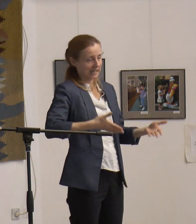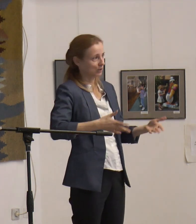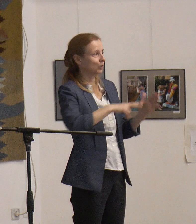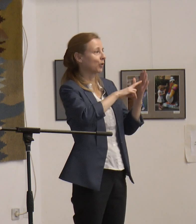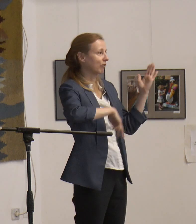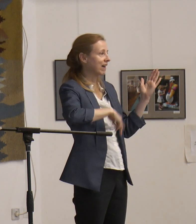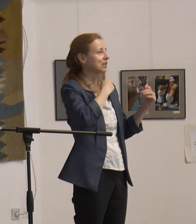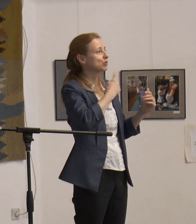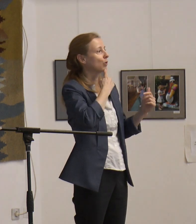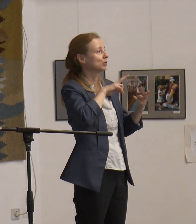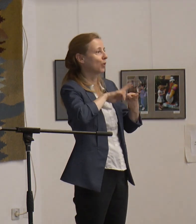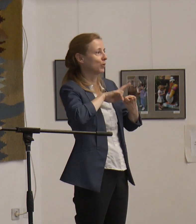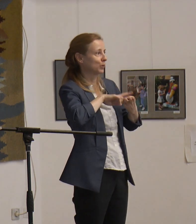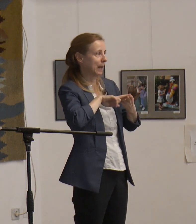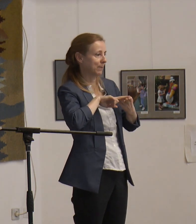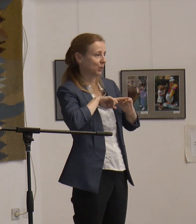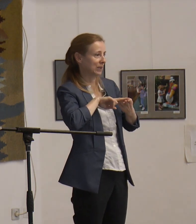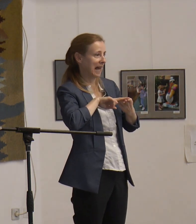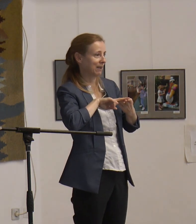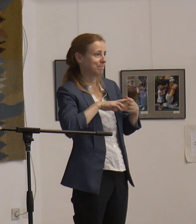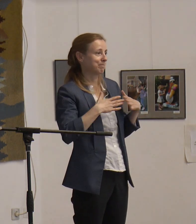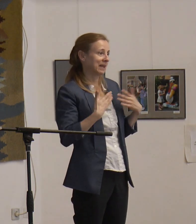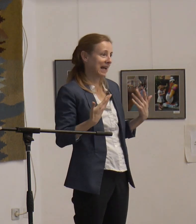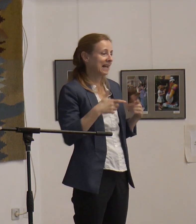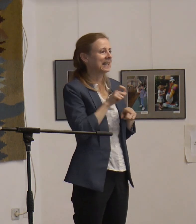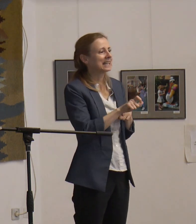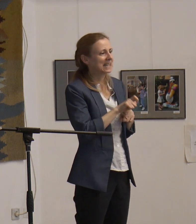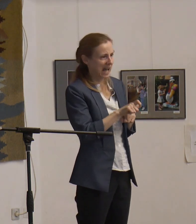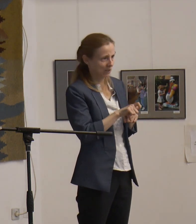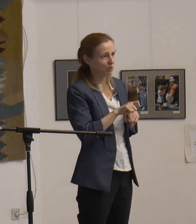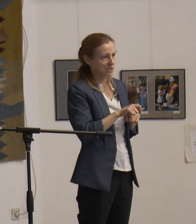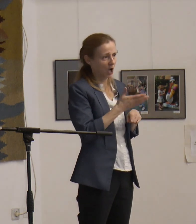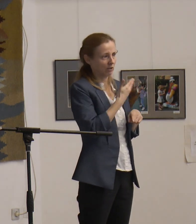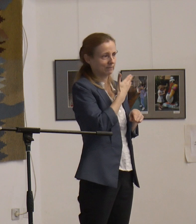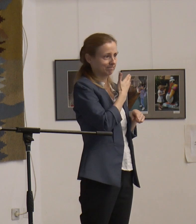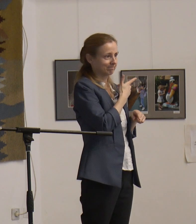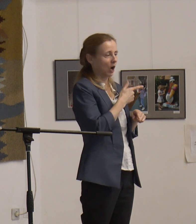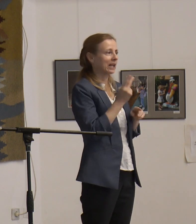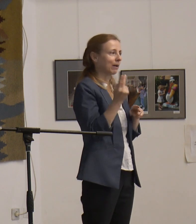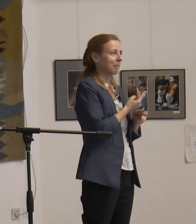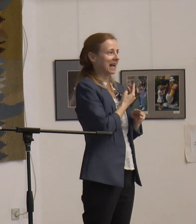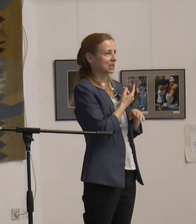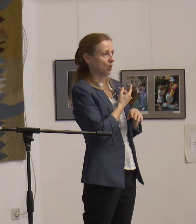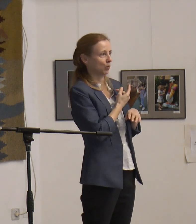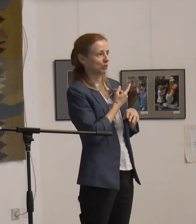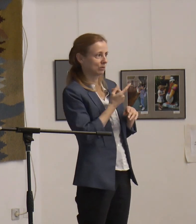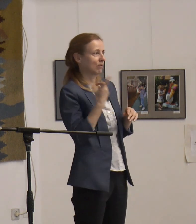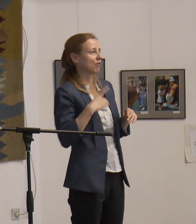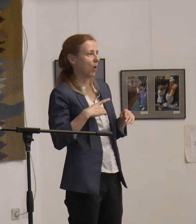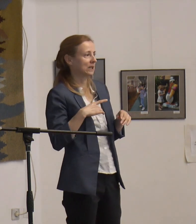versmondó ünnepünknek. Hát hiányoztak innen versmondóink, mert ugye a megszokott az,